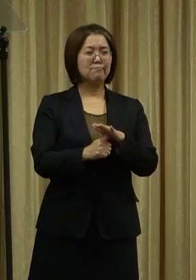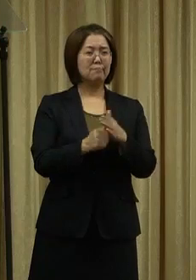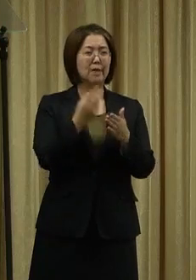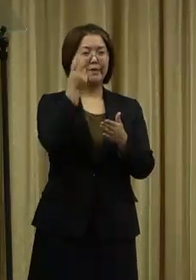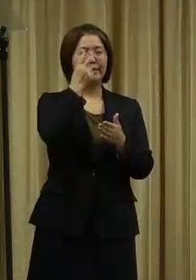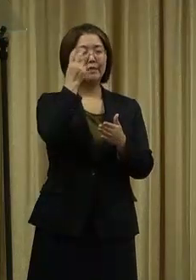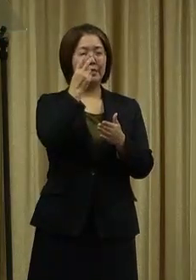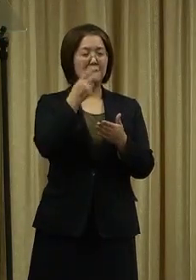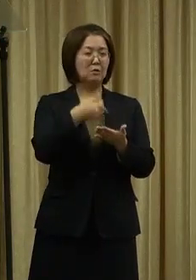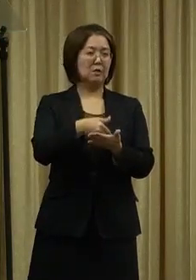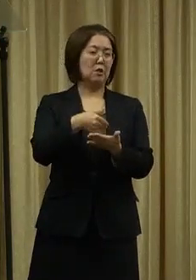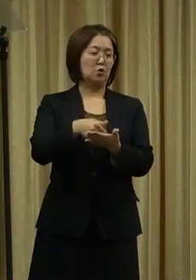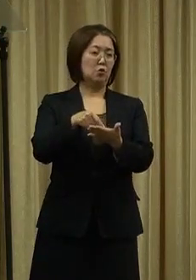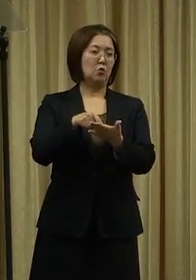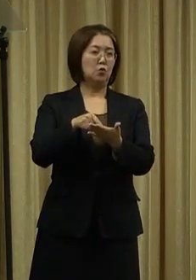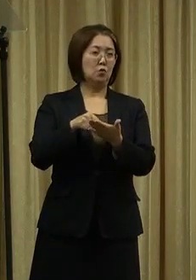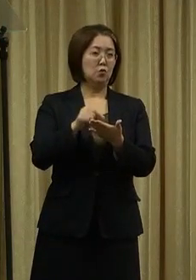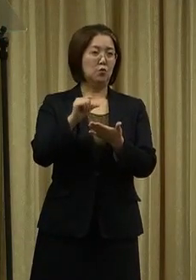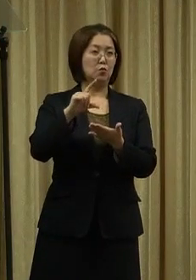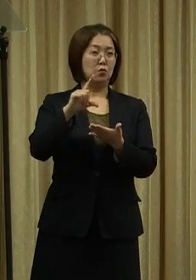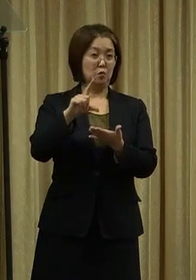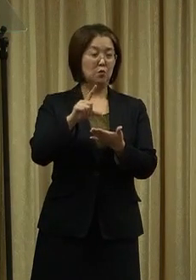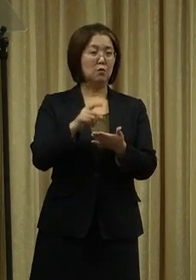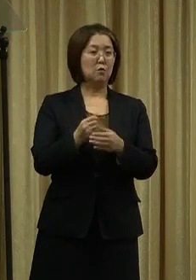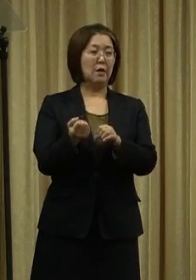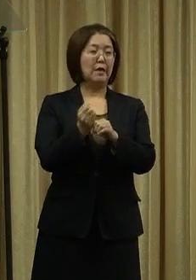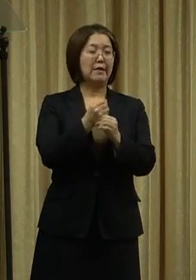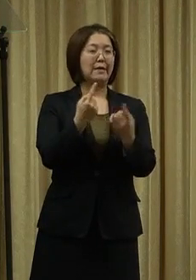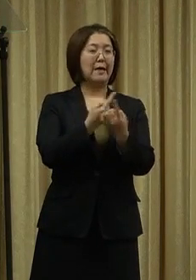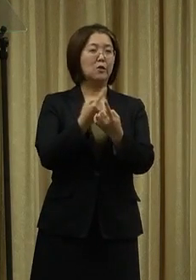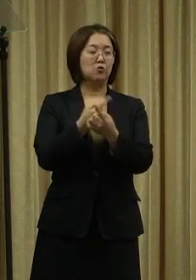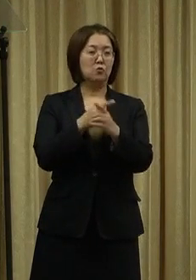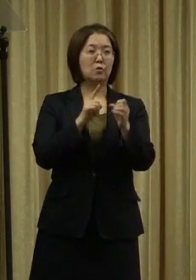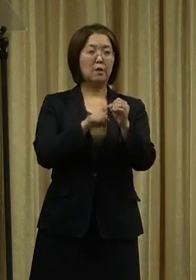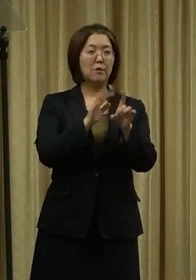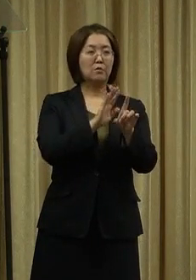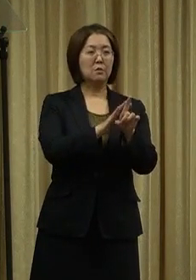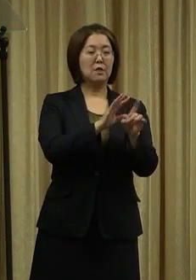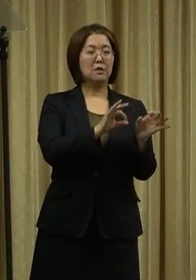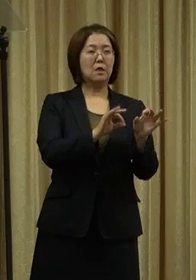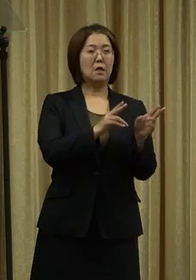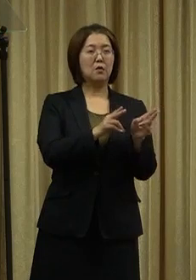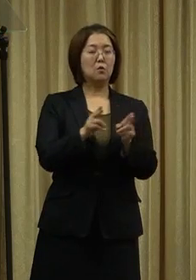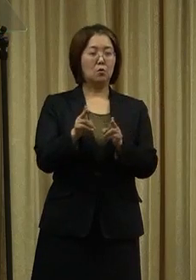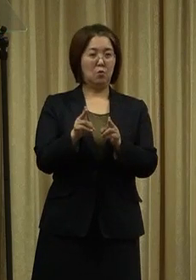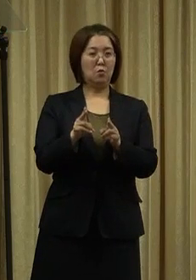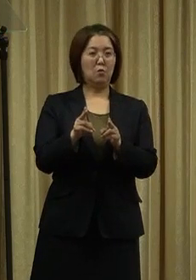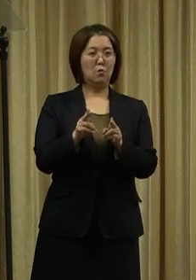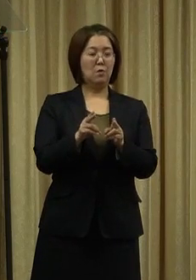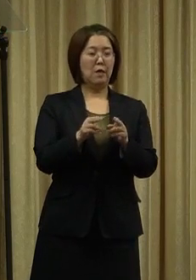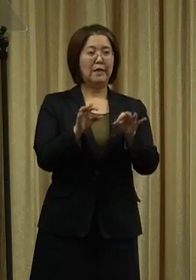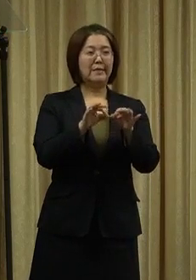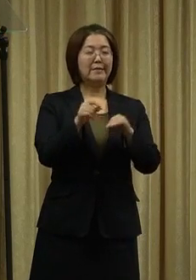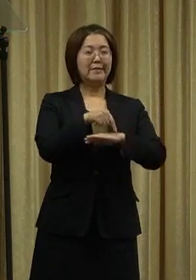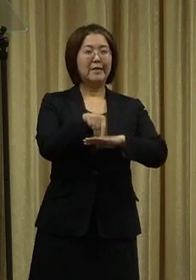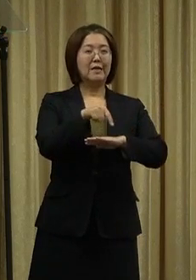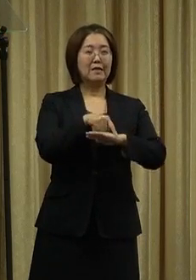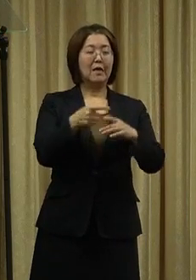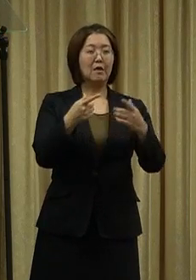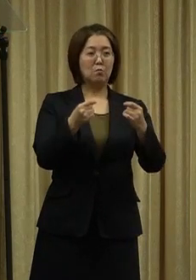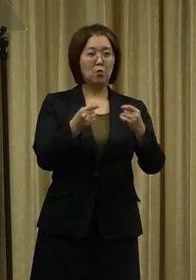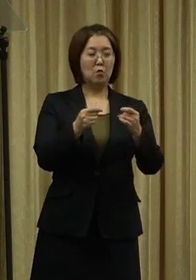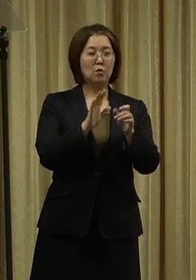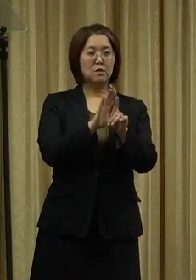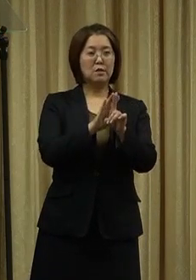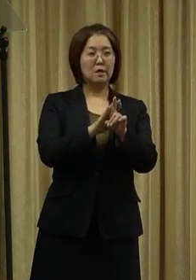、耐震診断と耐震改修にかかる支援制度について、耐震設計も支援対象に追